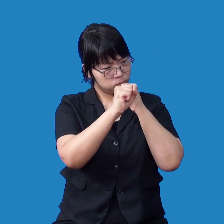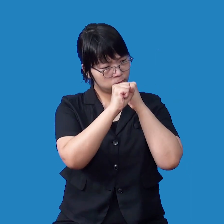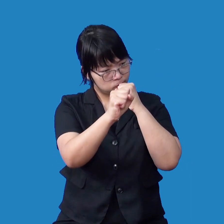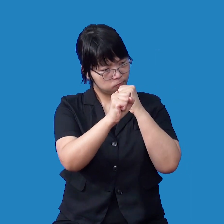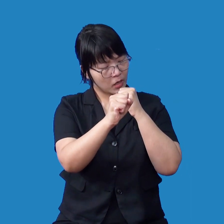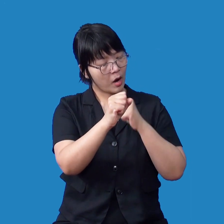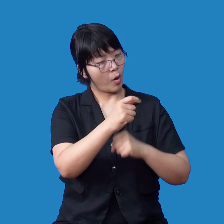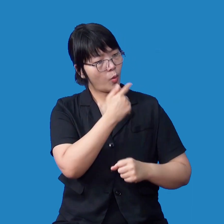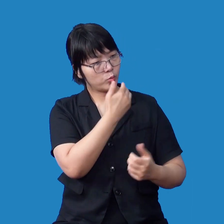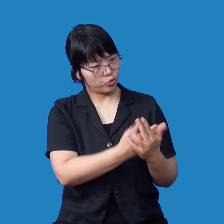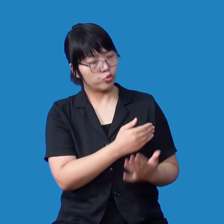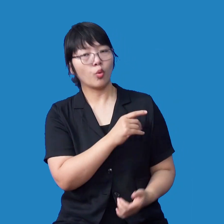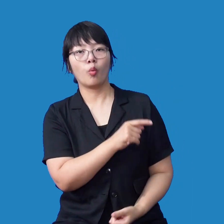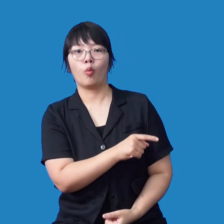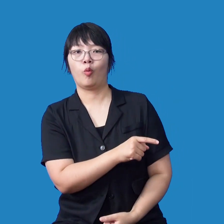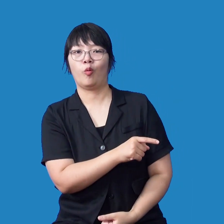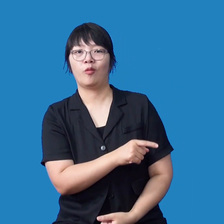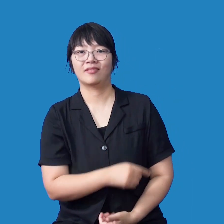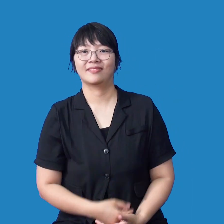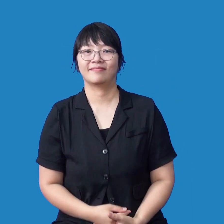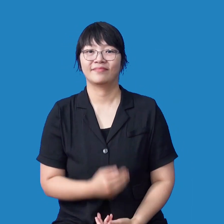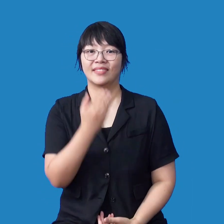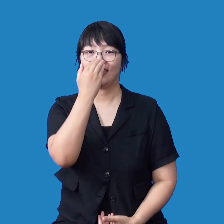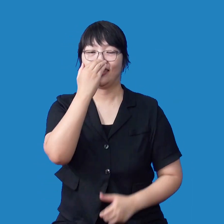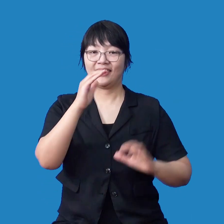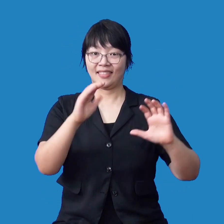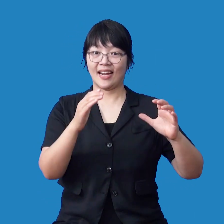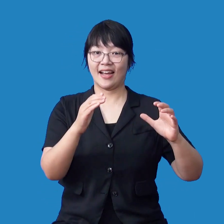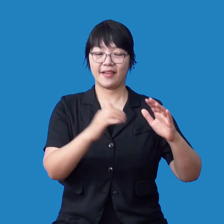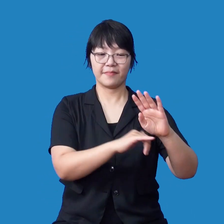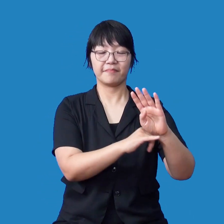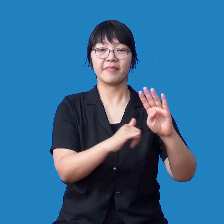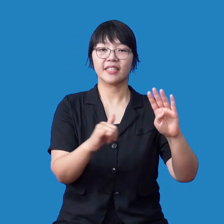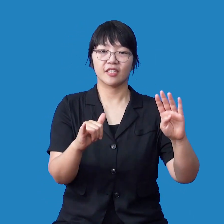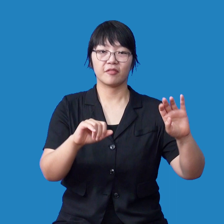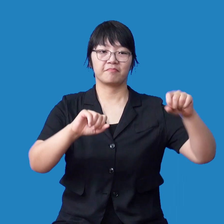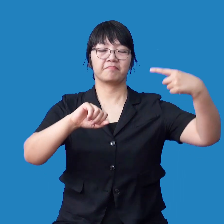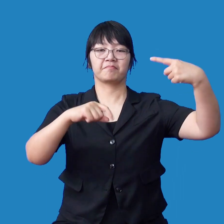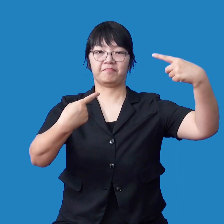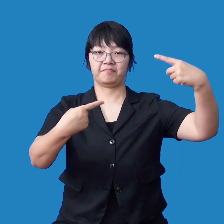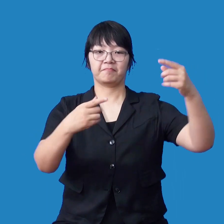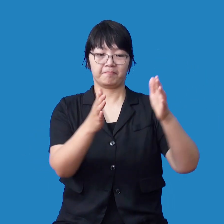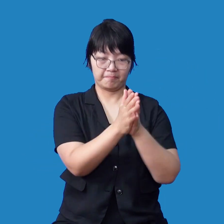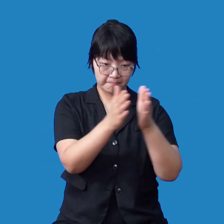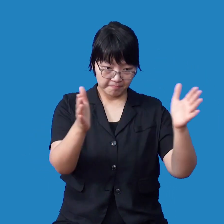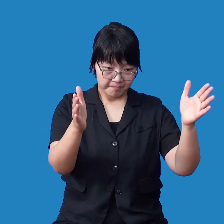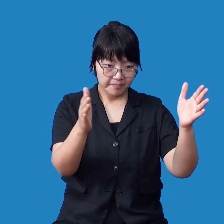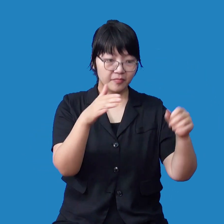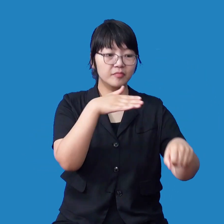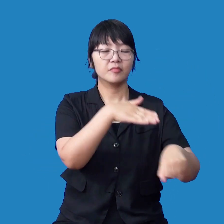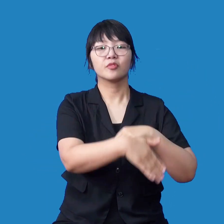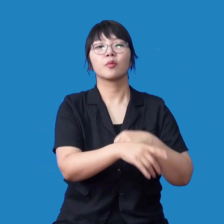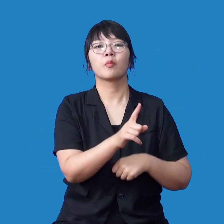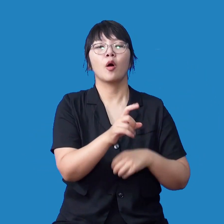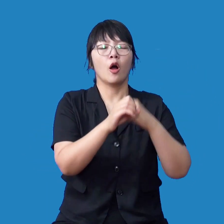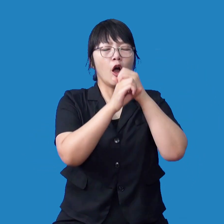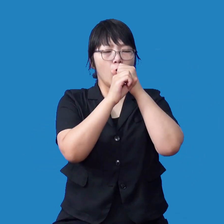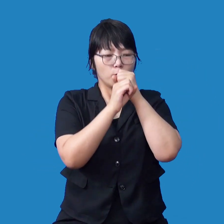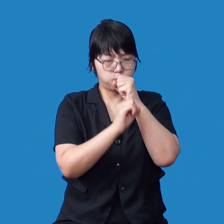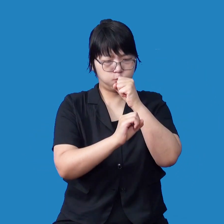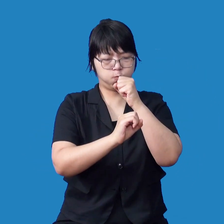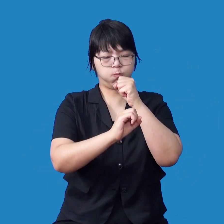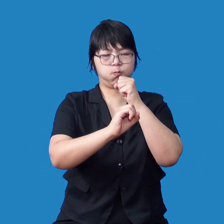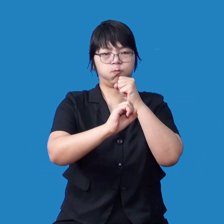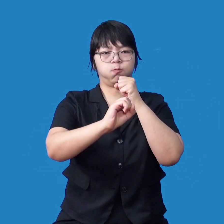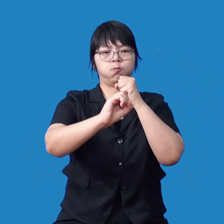지니고 있었습니다. 이스라엘 백성들은요, 새해를 어떻게 시작하냐면 나팔을 울리는 것으로